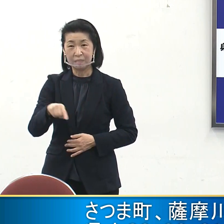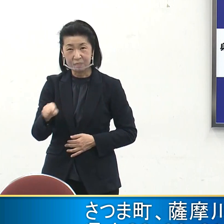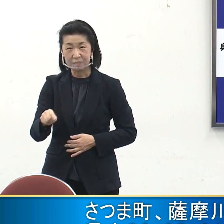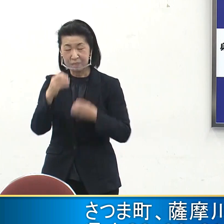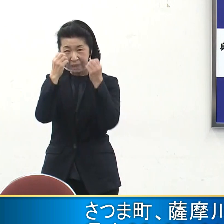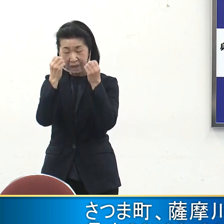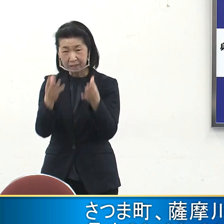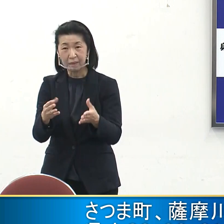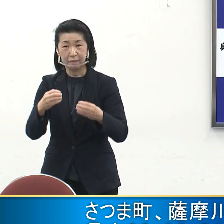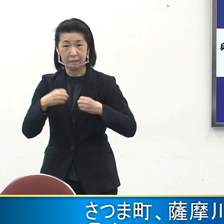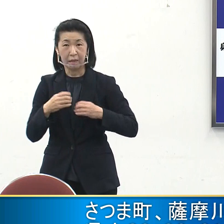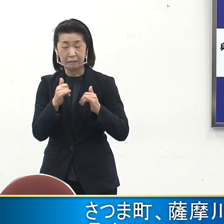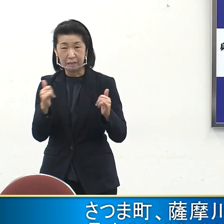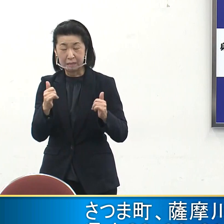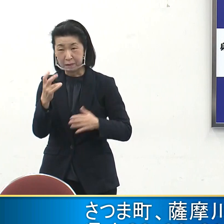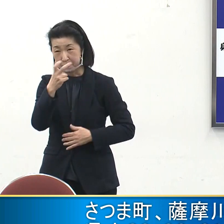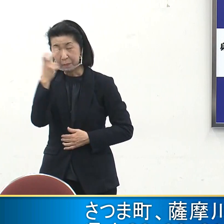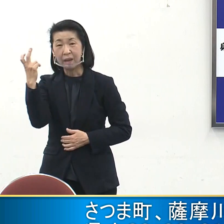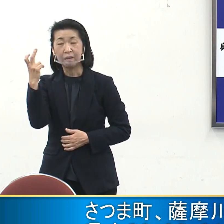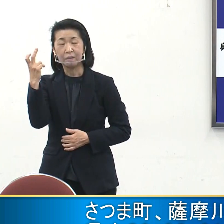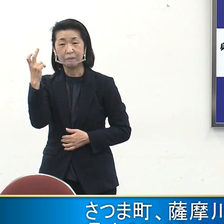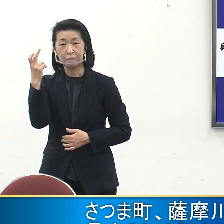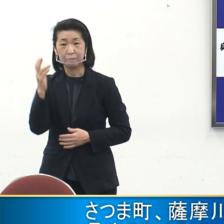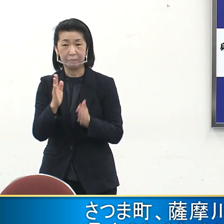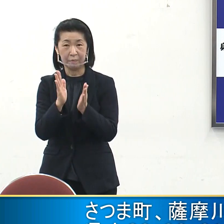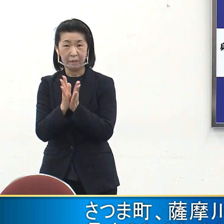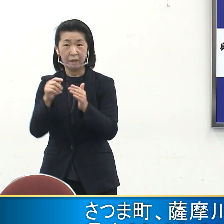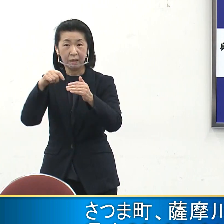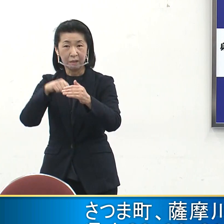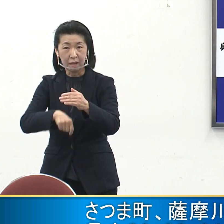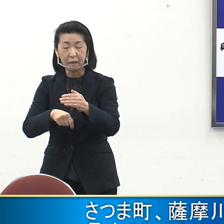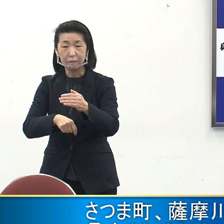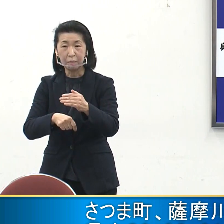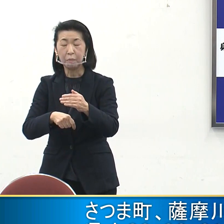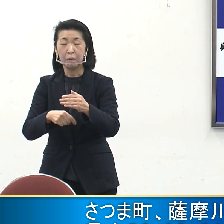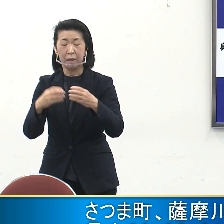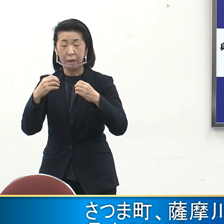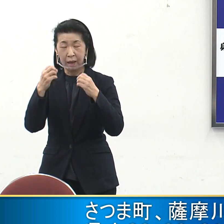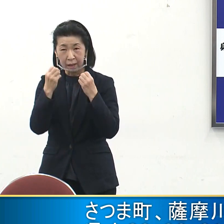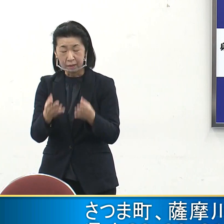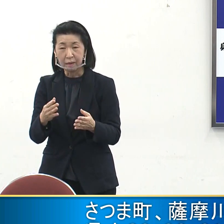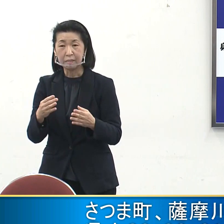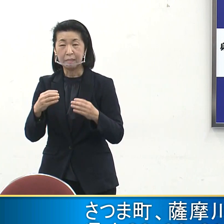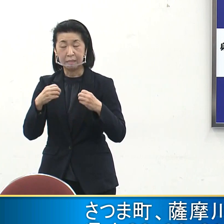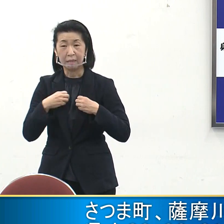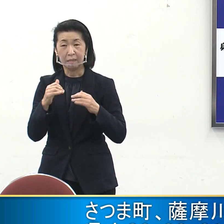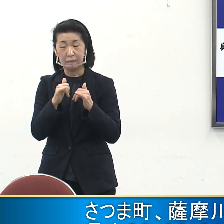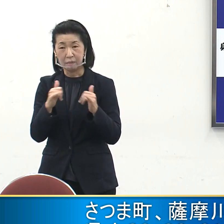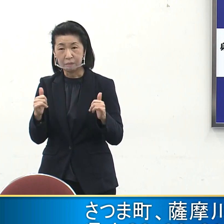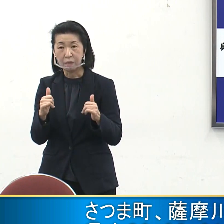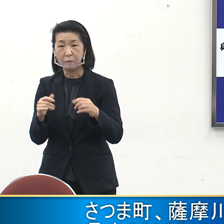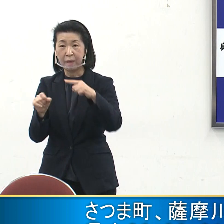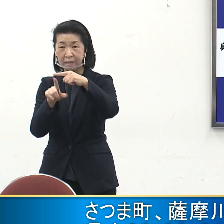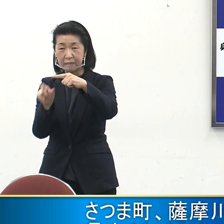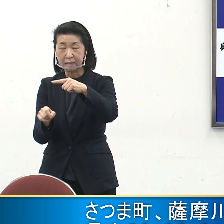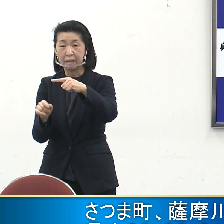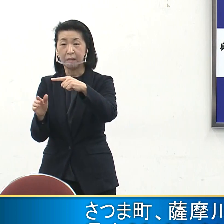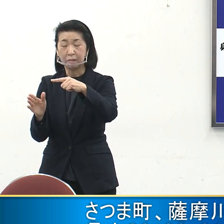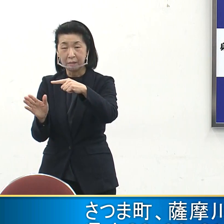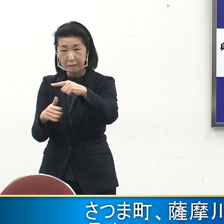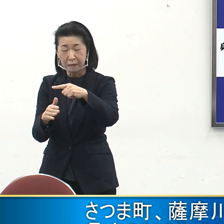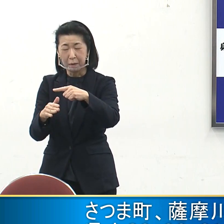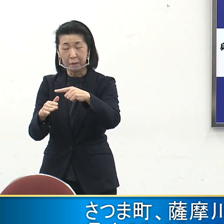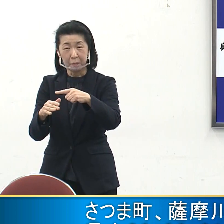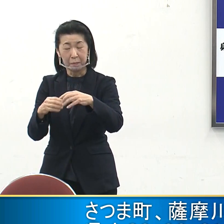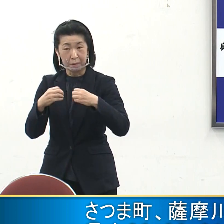者が確認されております。県内の新規感染者は1月に入り、県内各地で感染者が